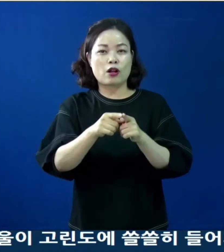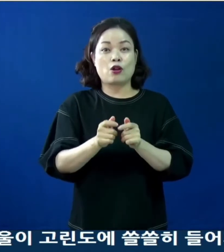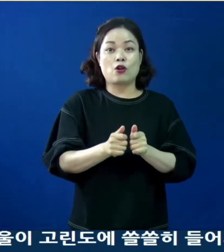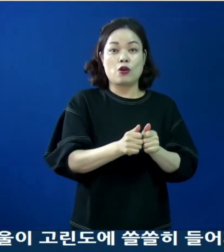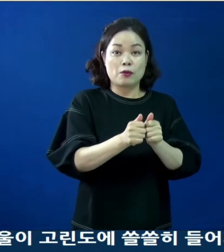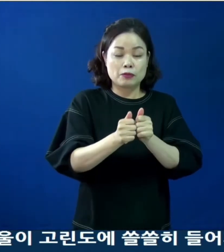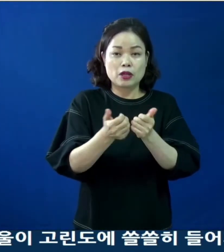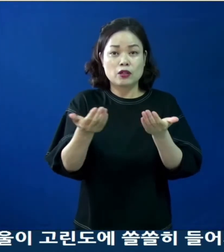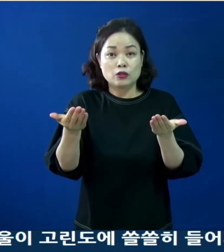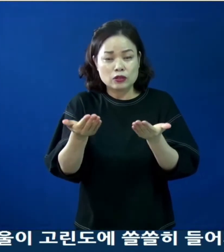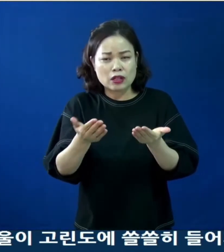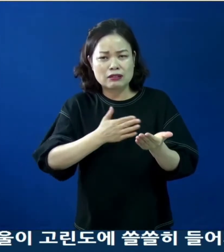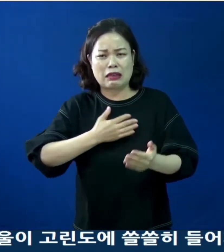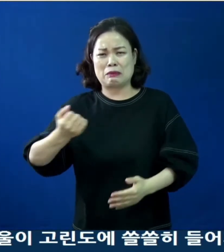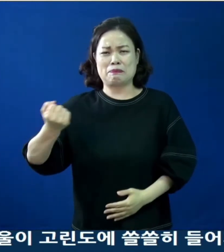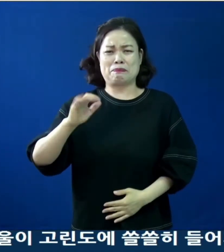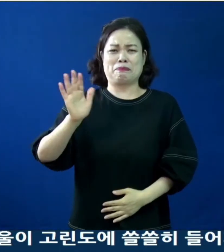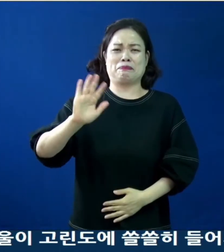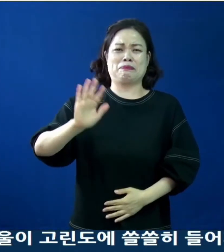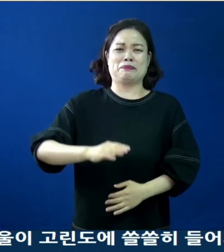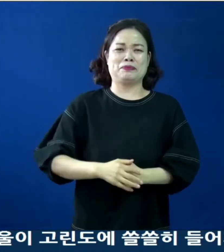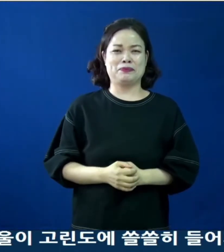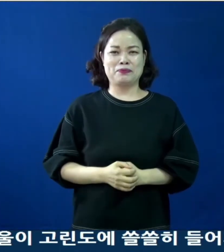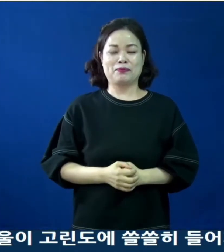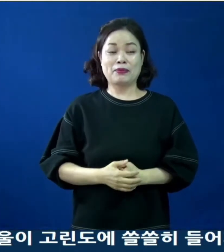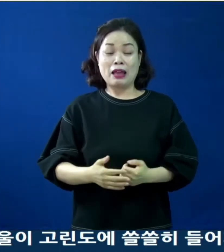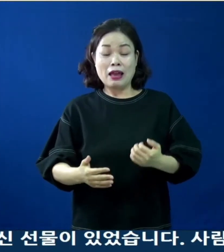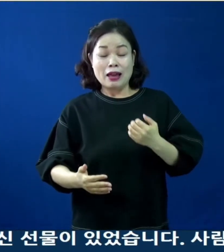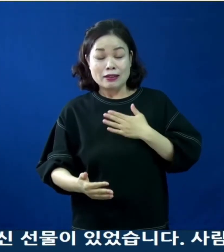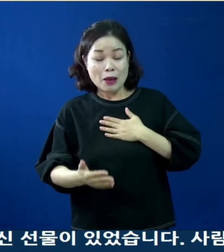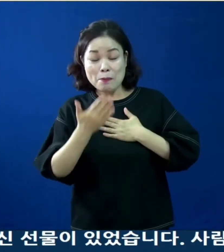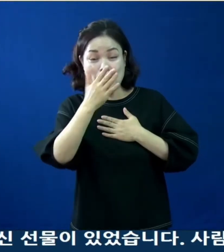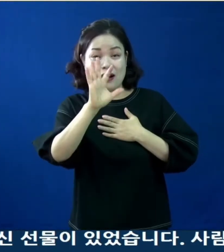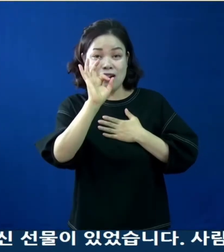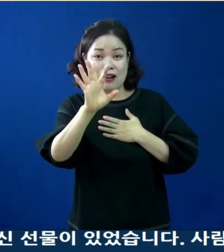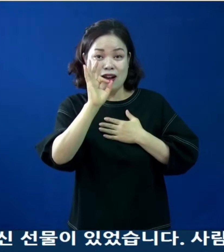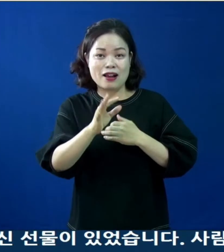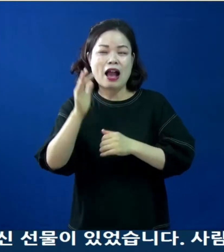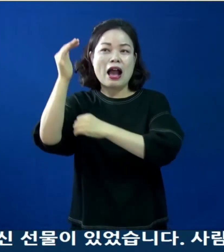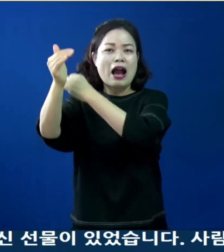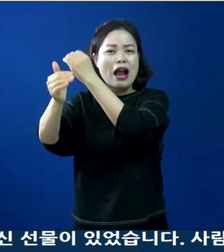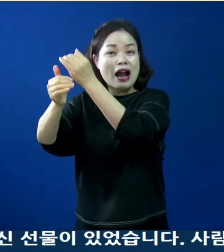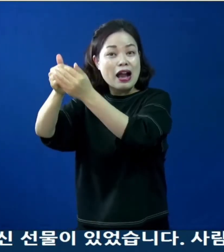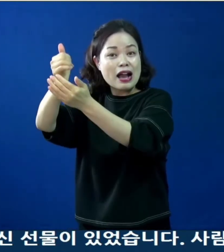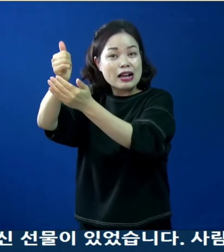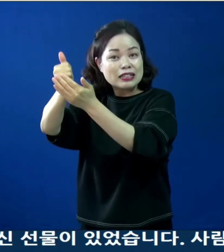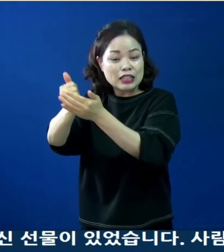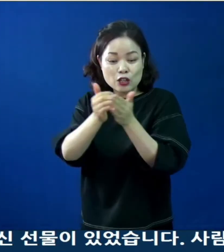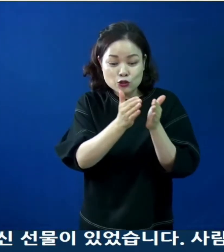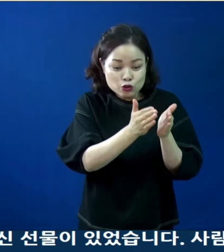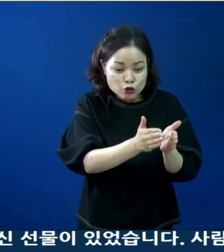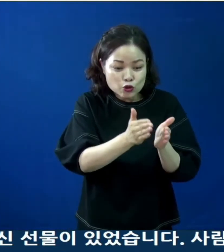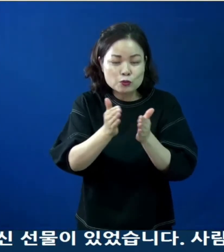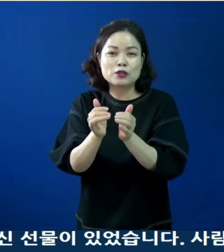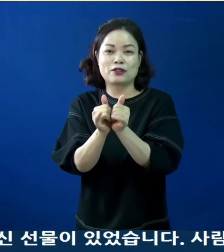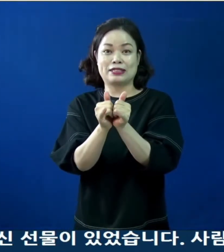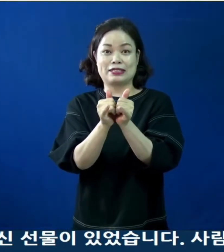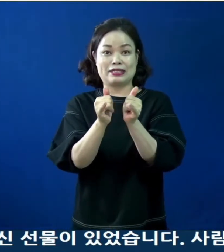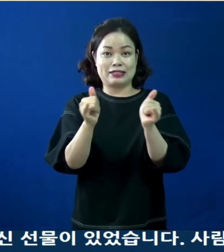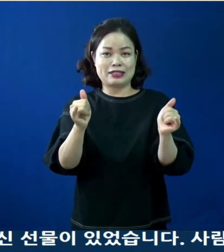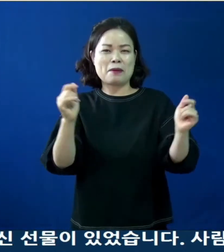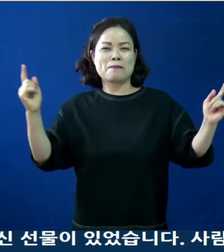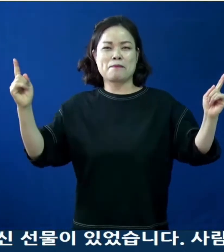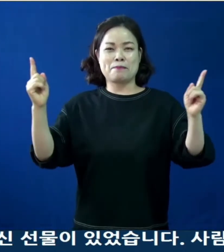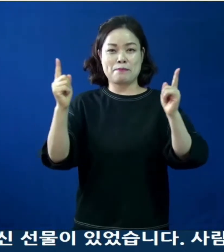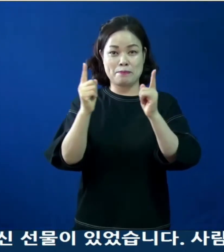동역을 하는 건데, 이 내 힘으로 되는 게 아닙니다. 내가 할 수 있는 일이 아닙니다. 하나님이 준비해 놓은 사람을